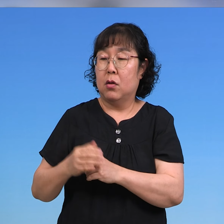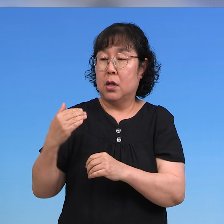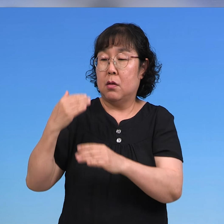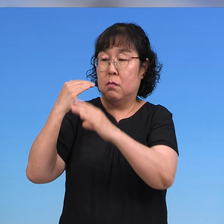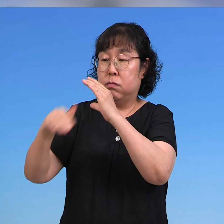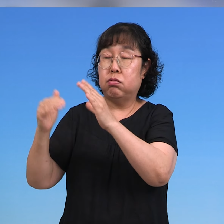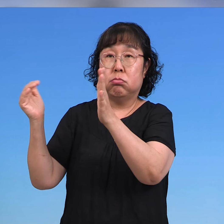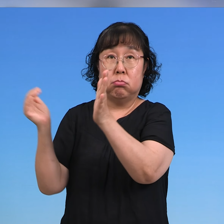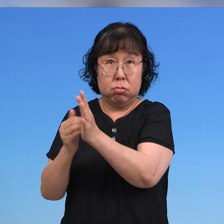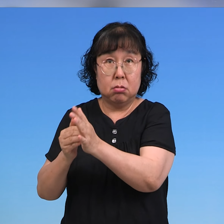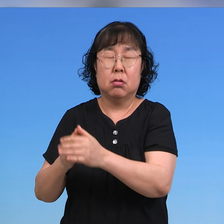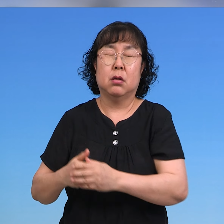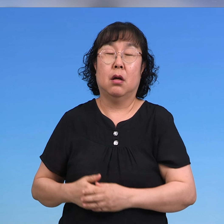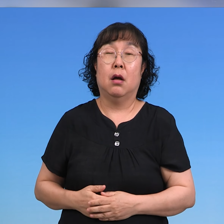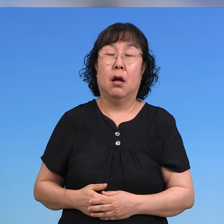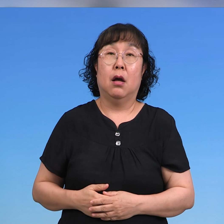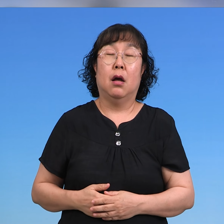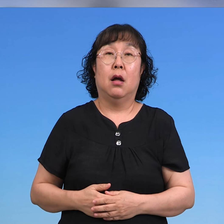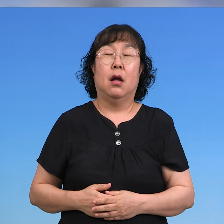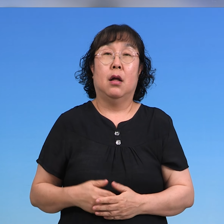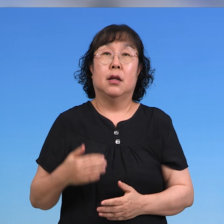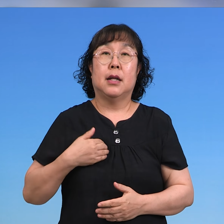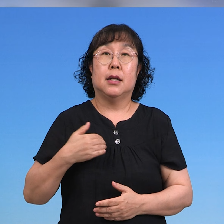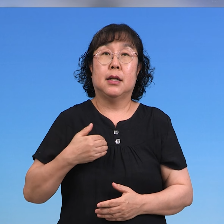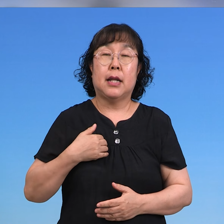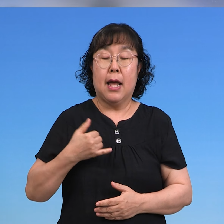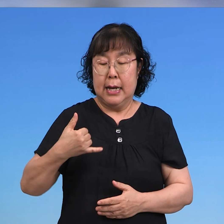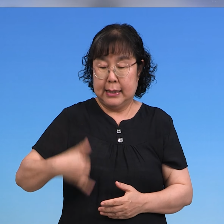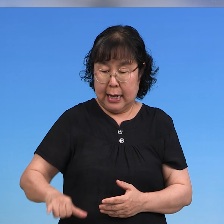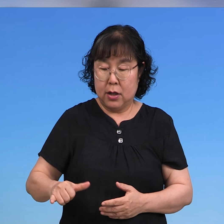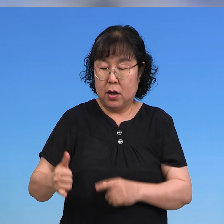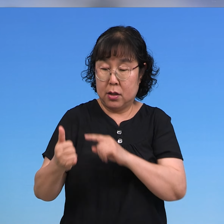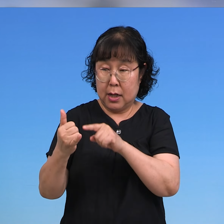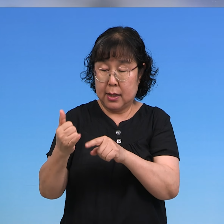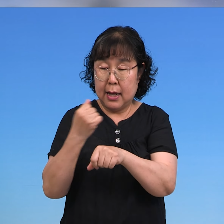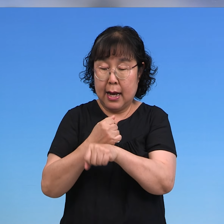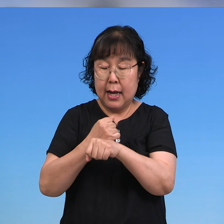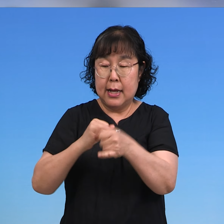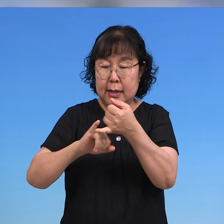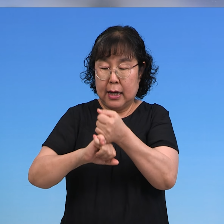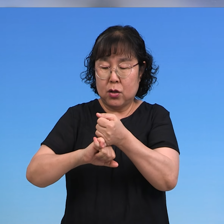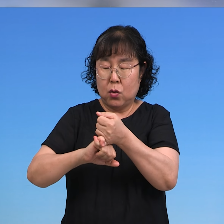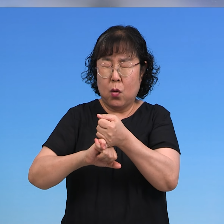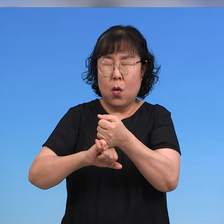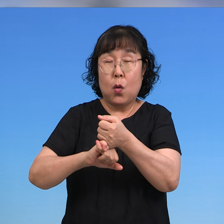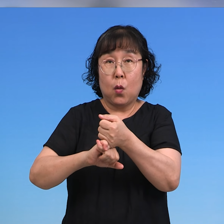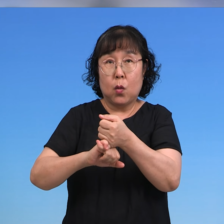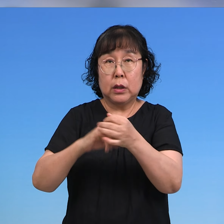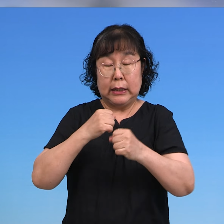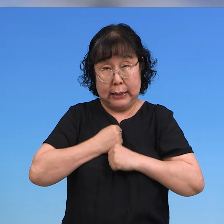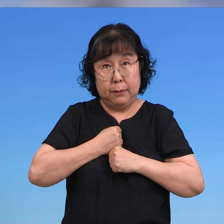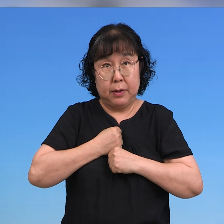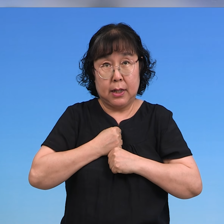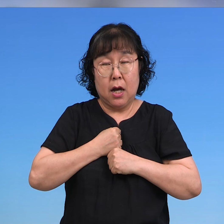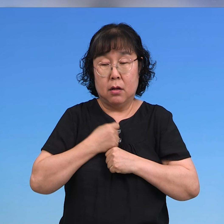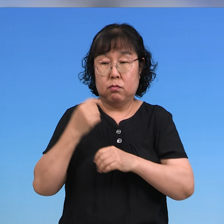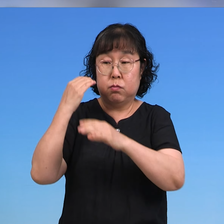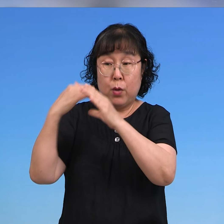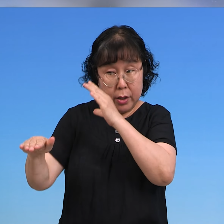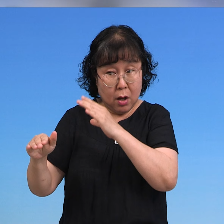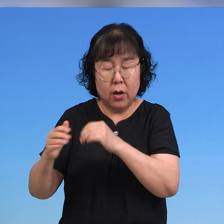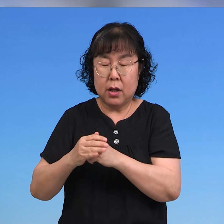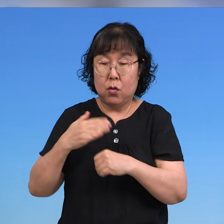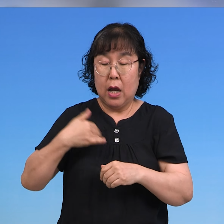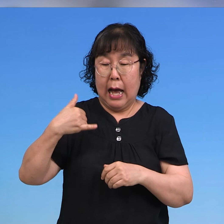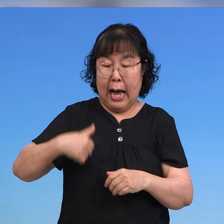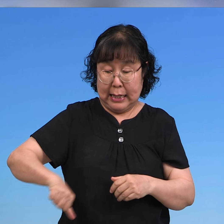저는 약속을 지키거든요. 특히 아이들한테 한 약속은 반드시 지키거든요. 제가 송금을 바로 했어요. 근데 얘가